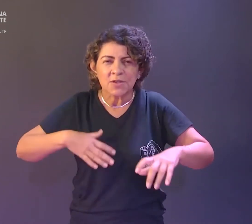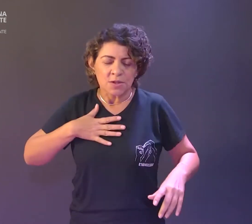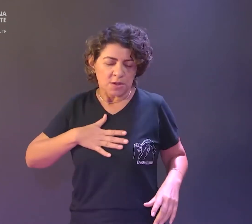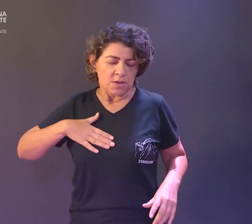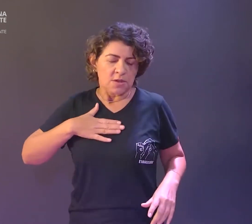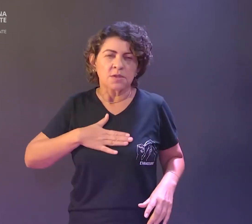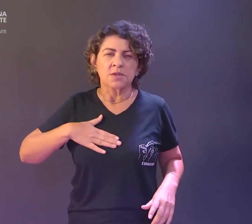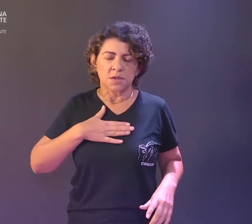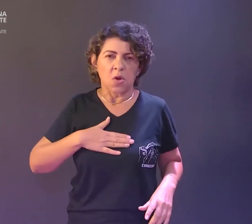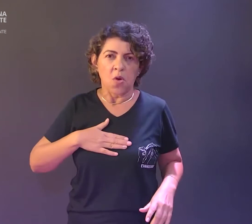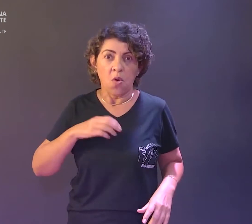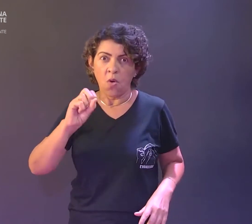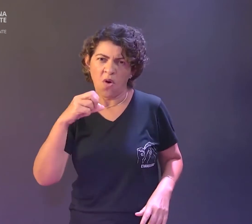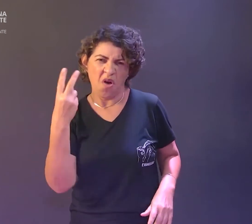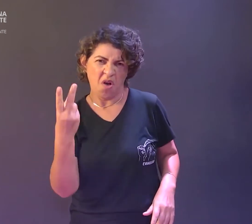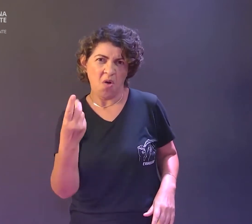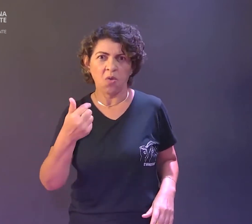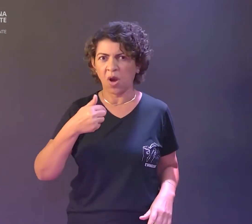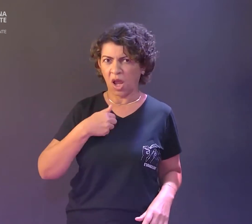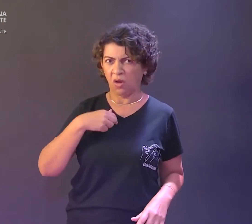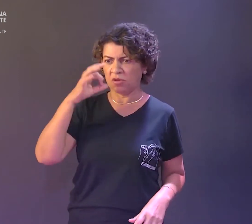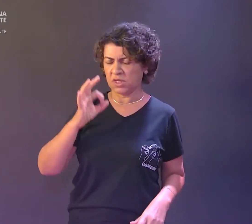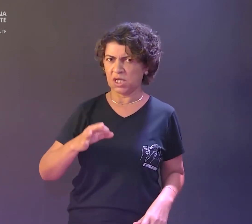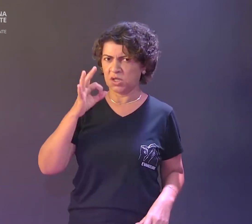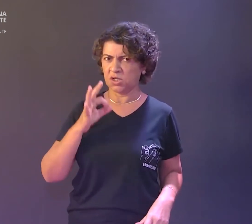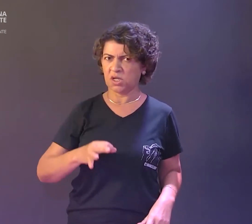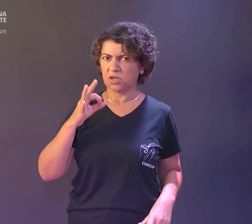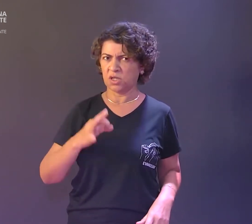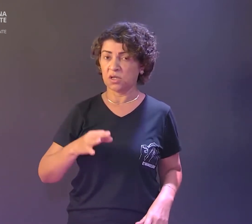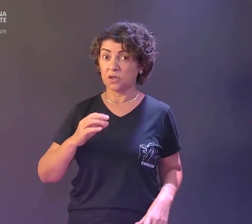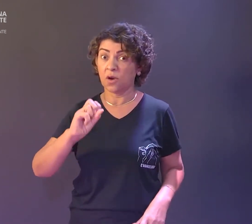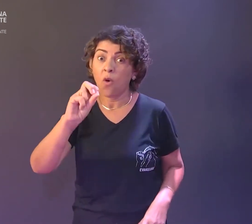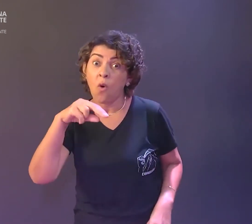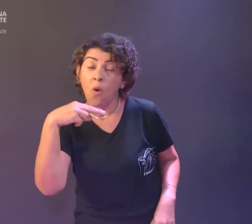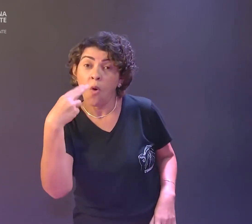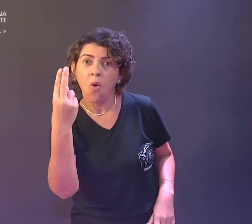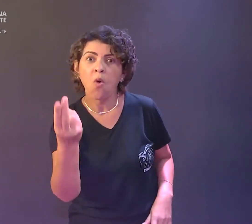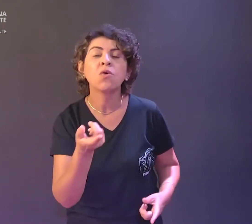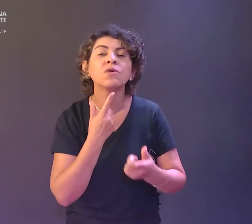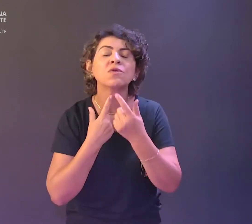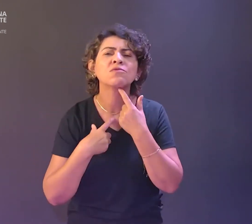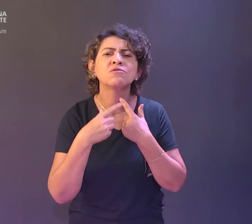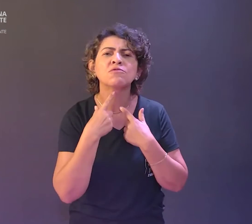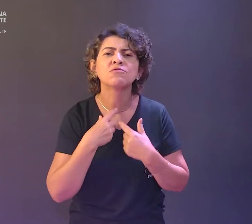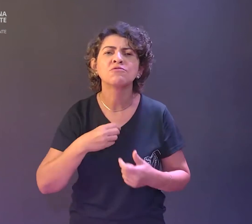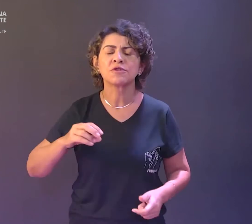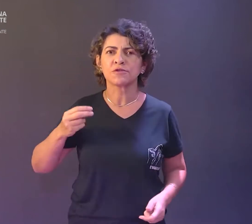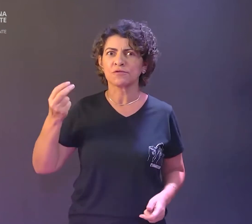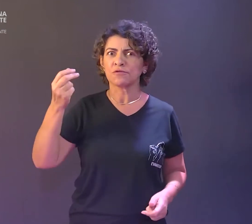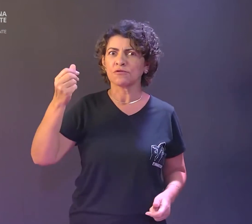ou quem sabe, o desejo pelo poder. veja que estes desejos em si